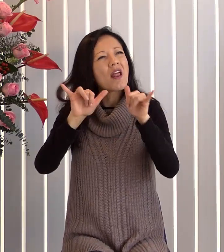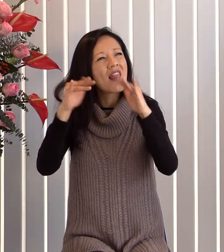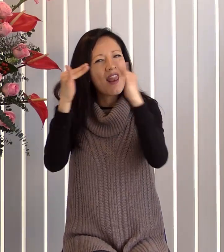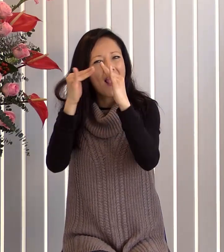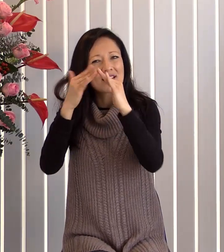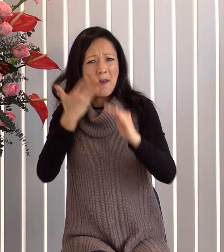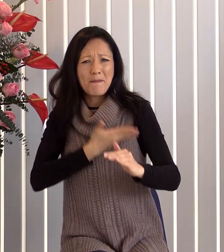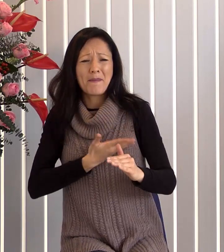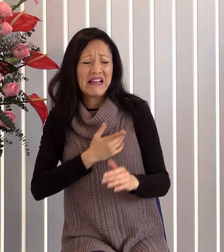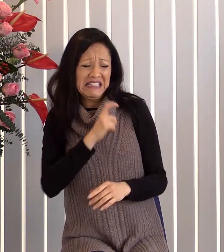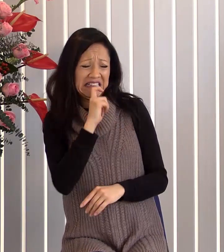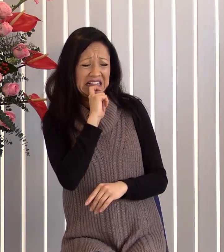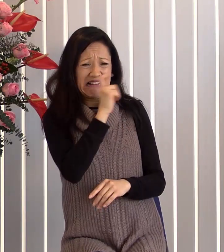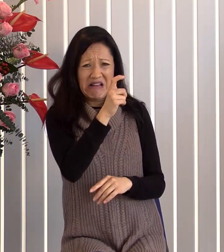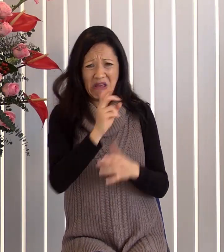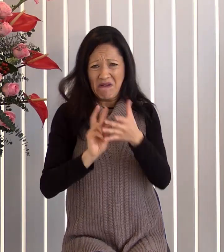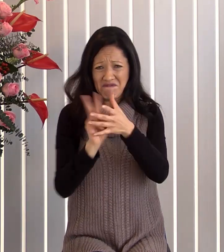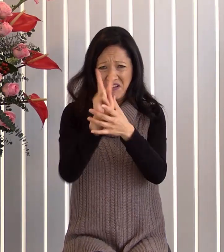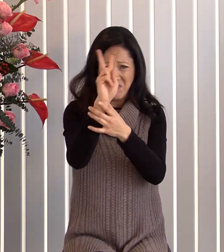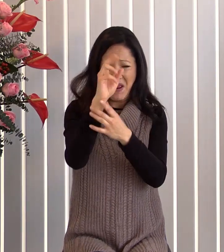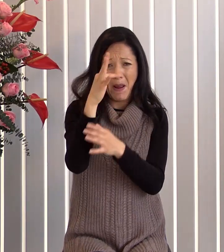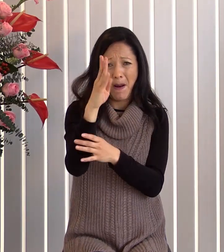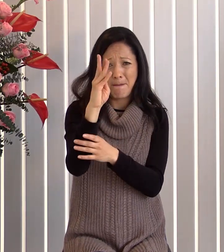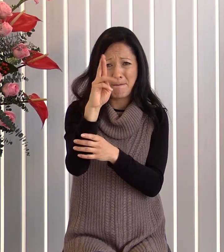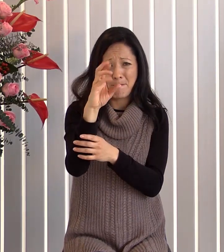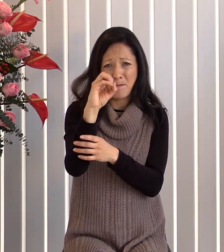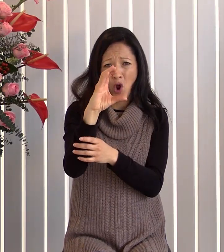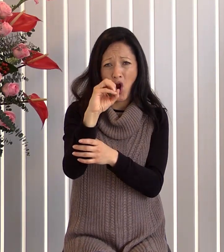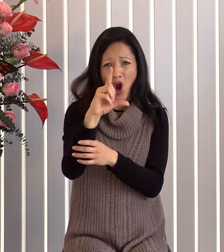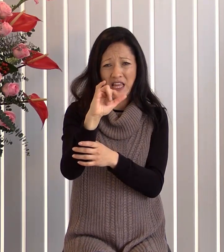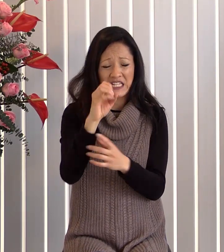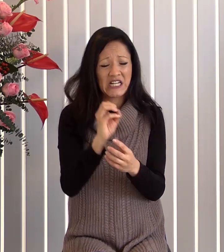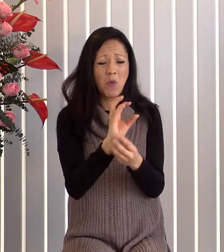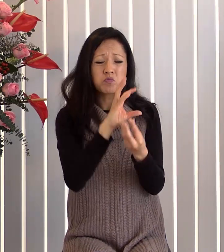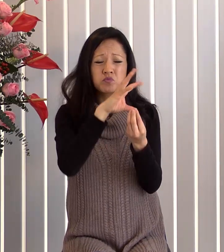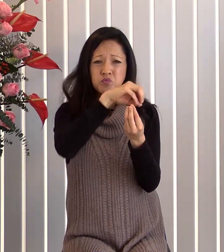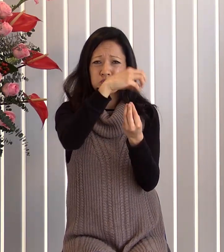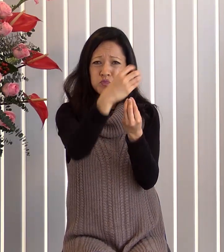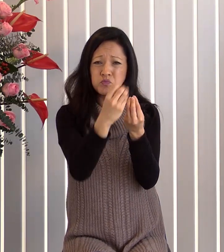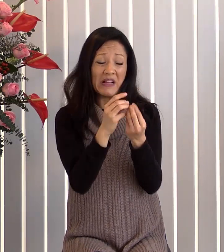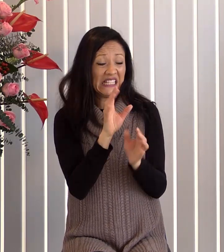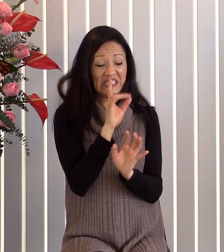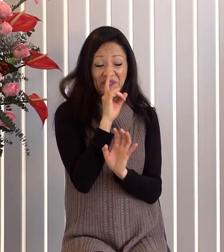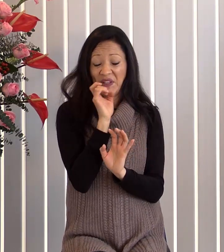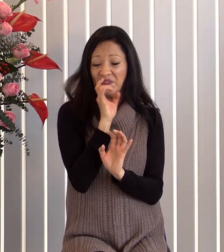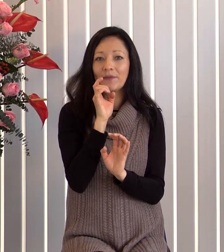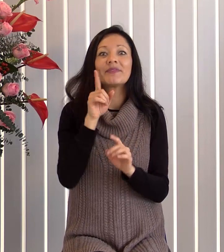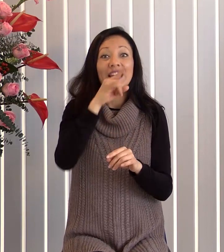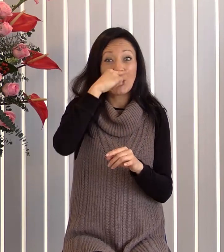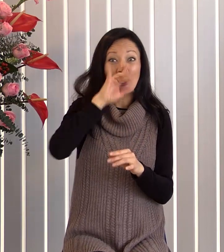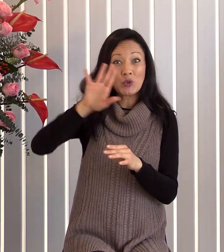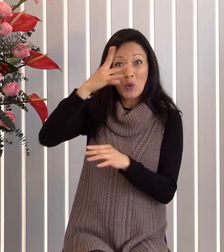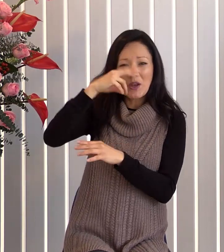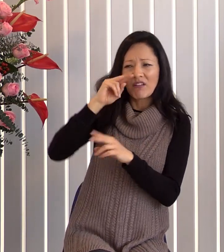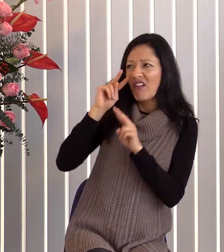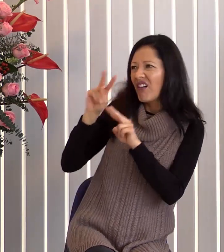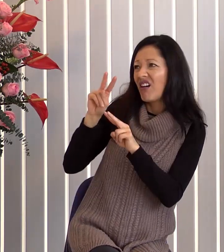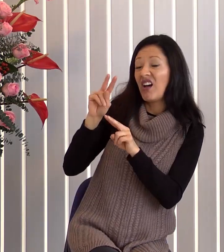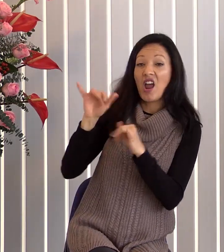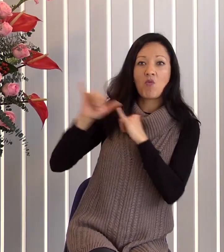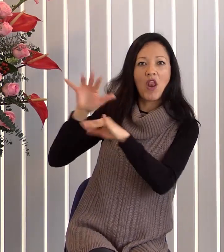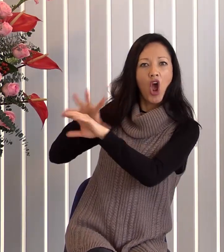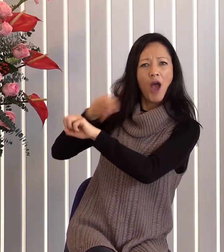mamá dice, brócoli feo, brócoli feo. Entonces los niños, como le aprenden a la mamá, los niños dicen brócoli feo